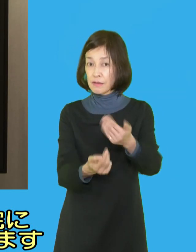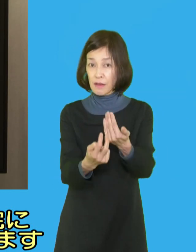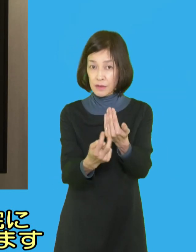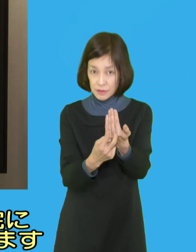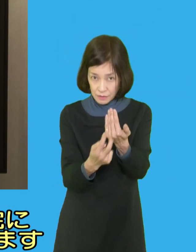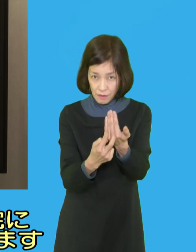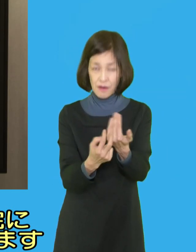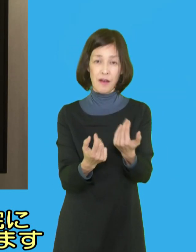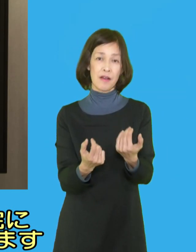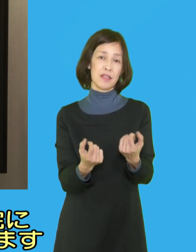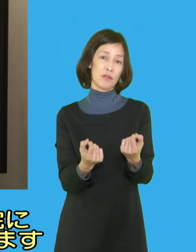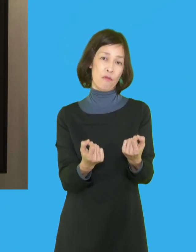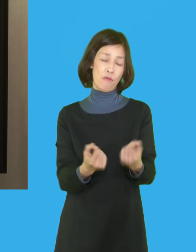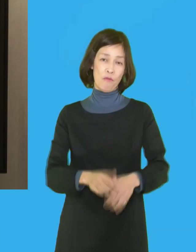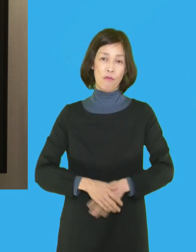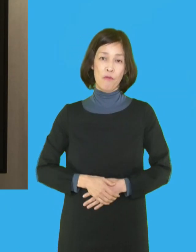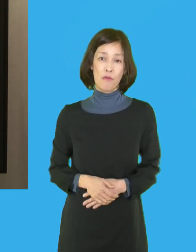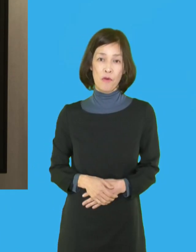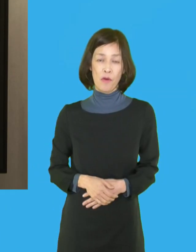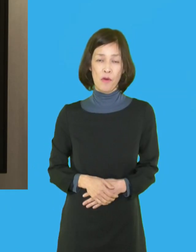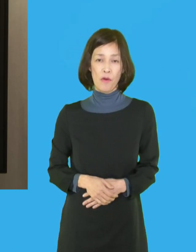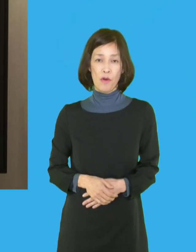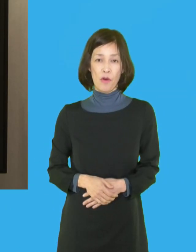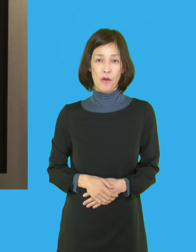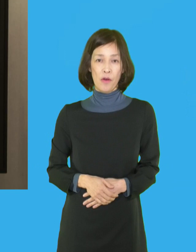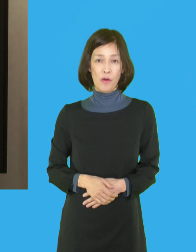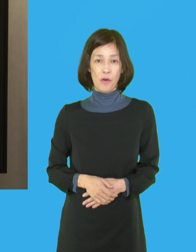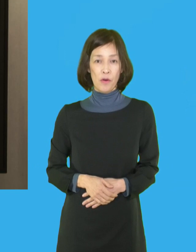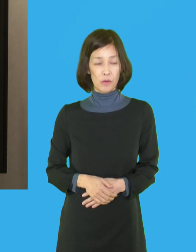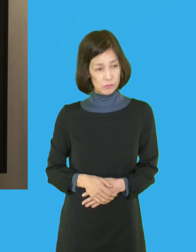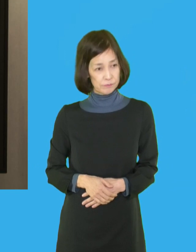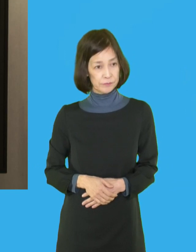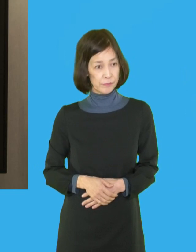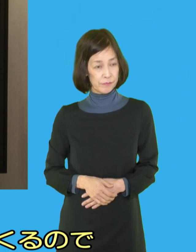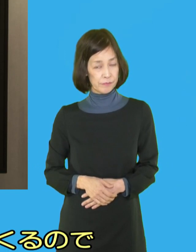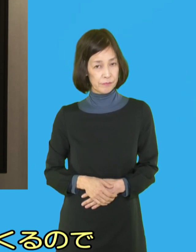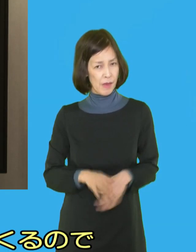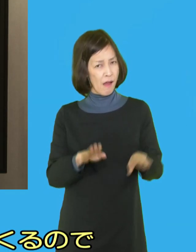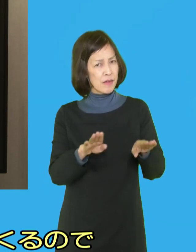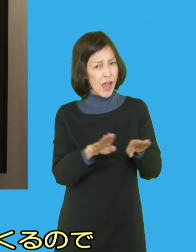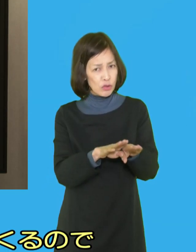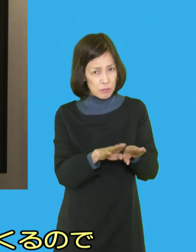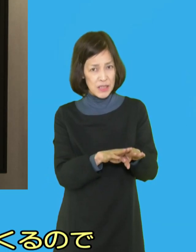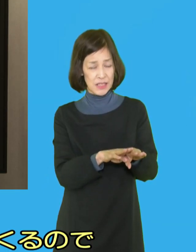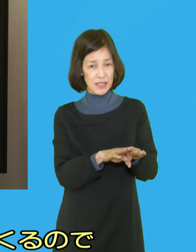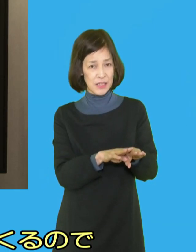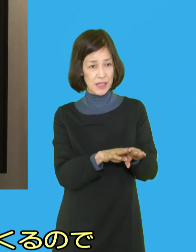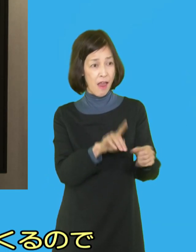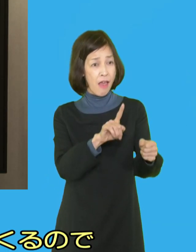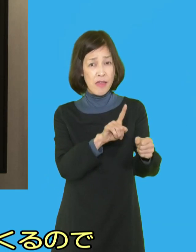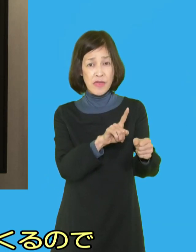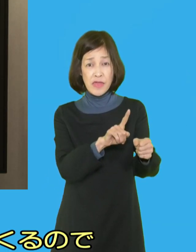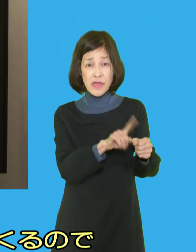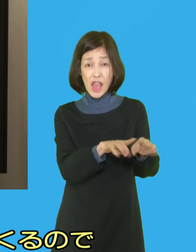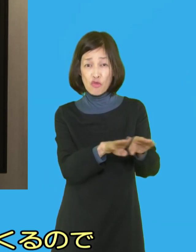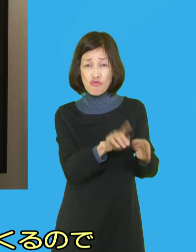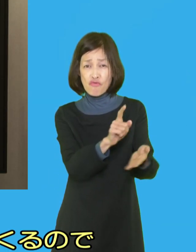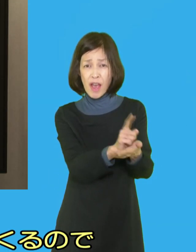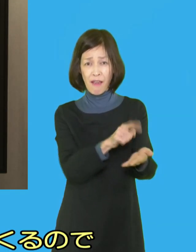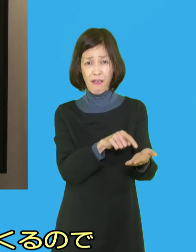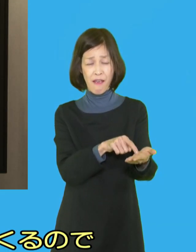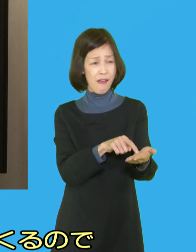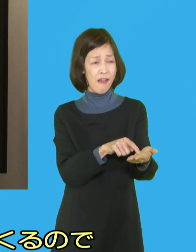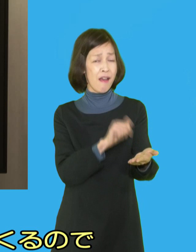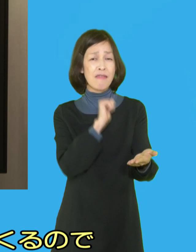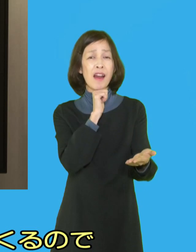というのは、あり得ます。で、その場合になかなか60日間、当初のその年休だけでは足りない部分